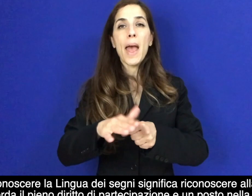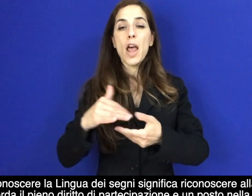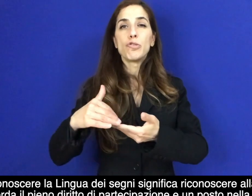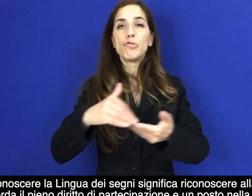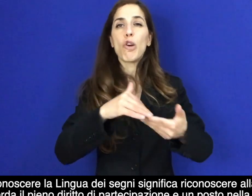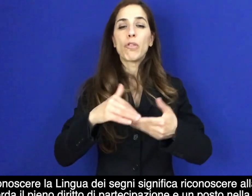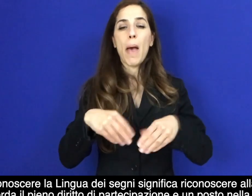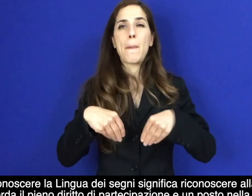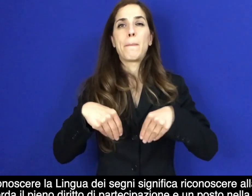nella società